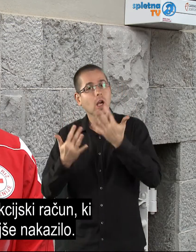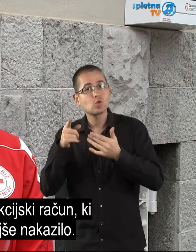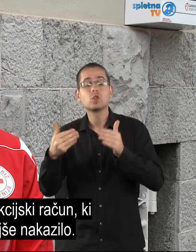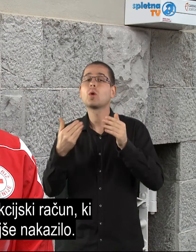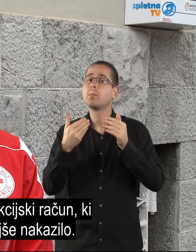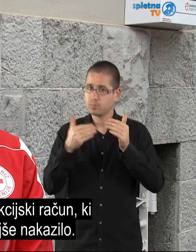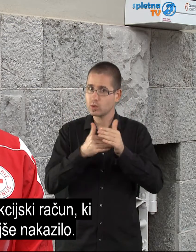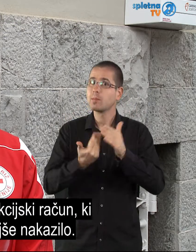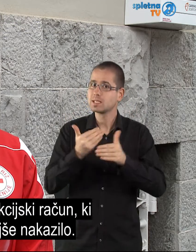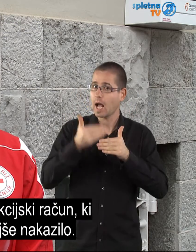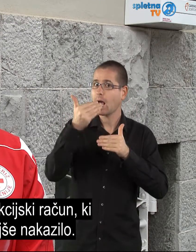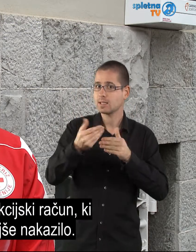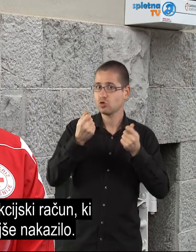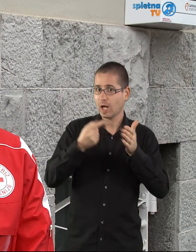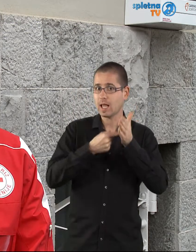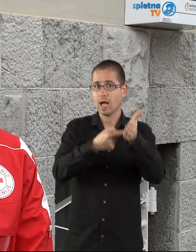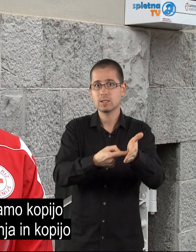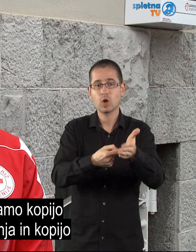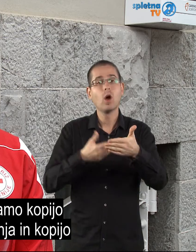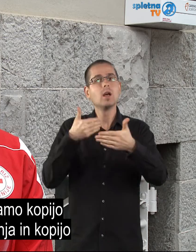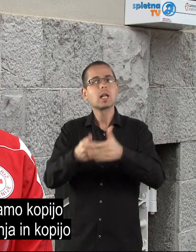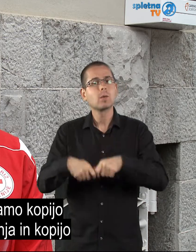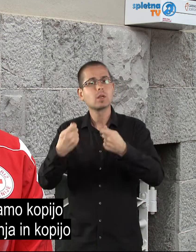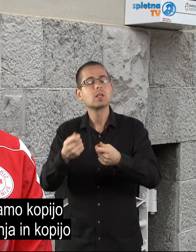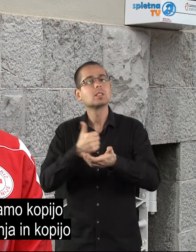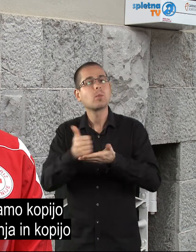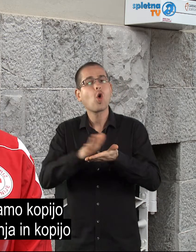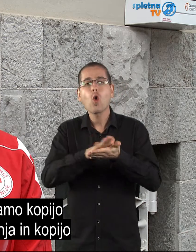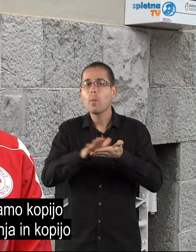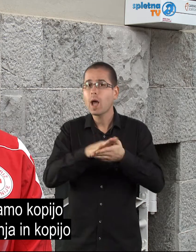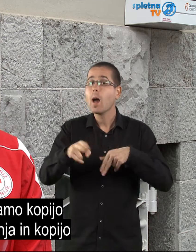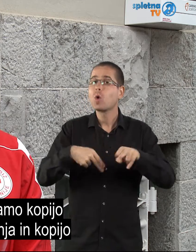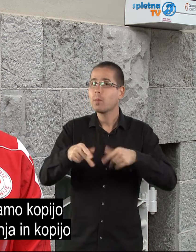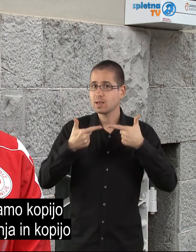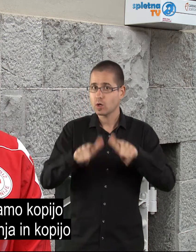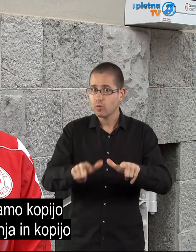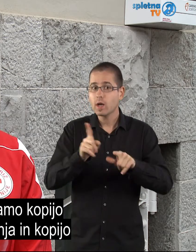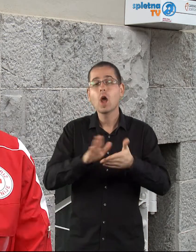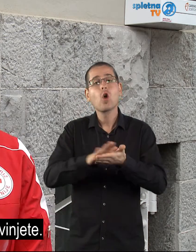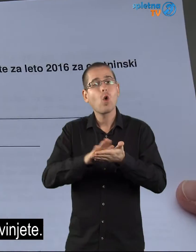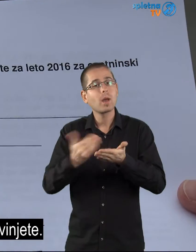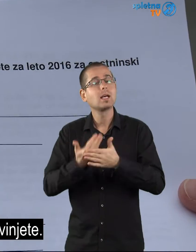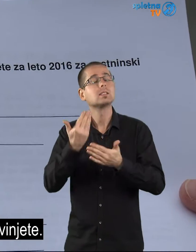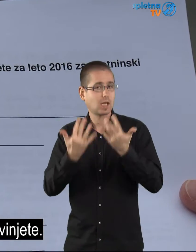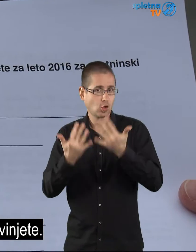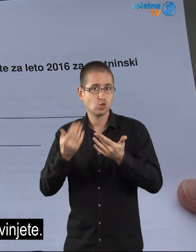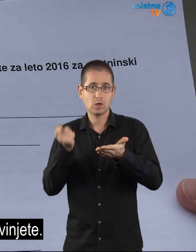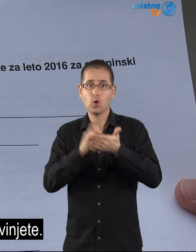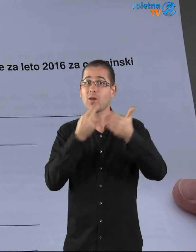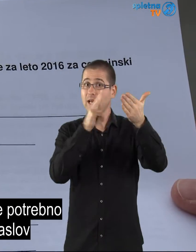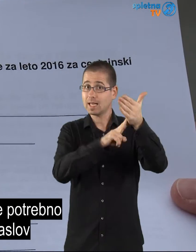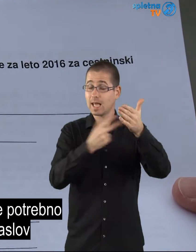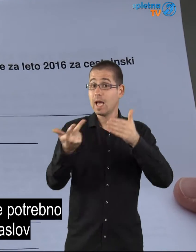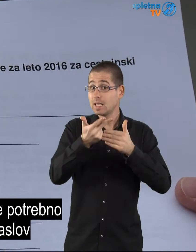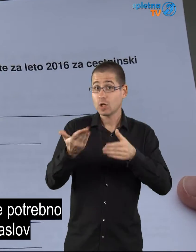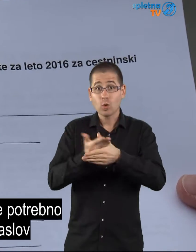so potrebni za kasnejše nakazilo. Zraven se priloži samo kopija prometnega dovoljenja in pa kopija računa za nakup vinjete.